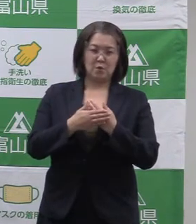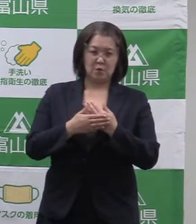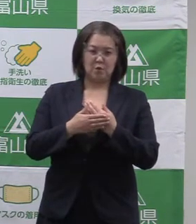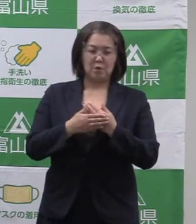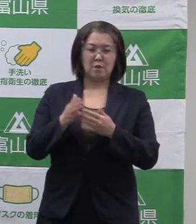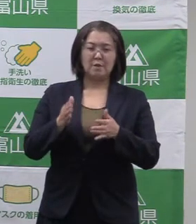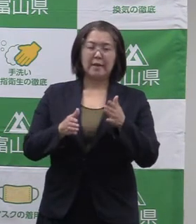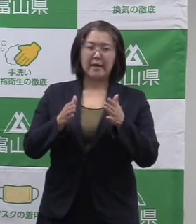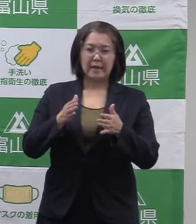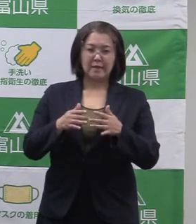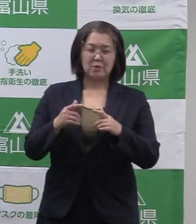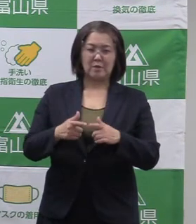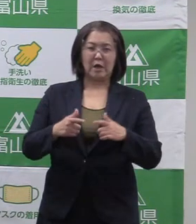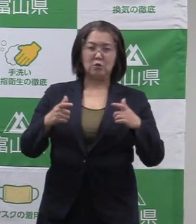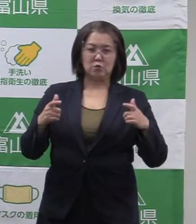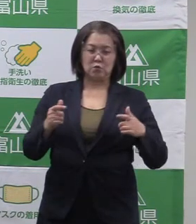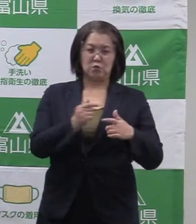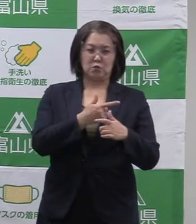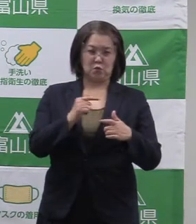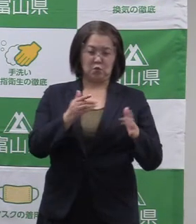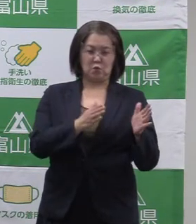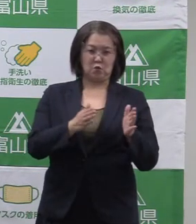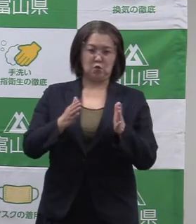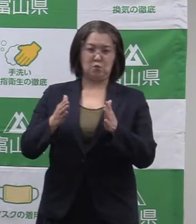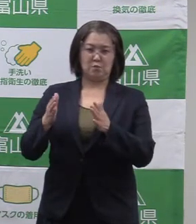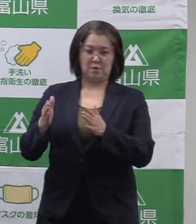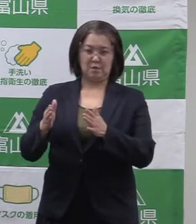の拡充、そのような準備を進めてきました。また、